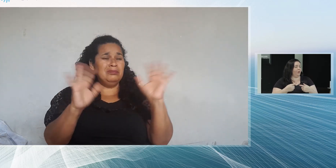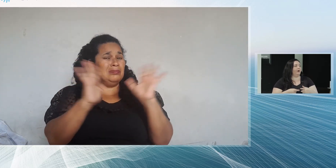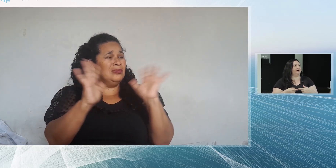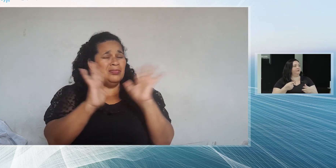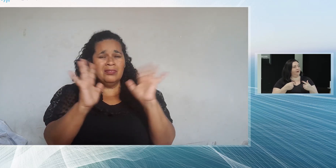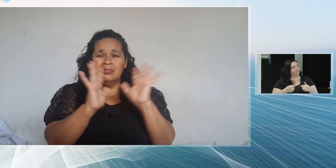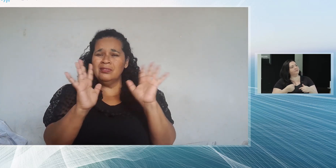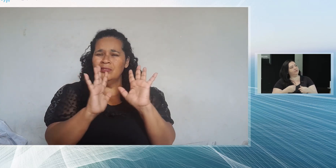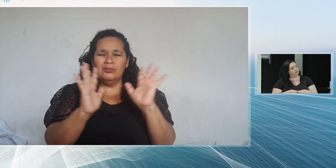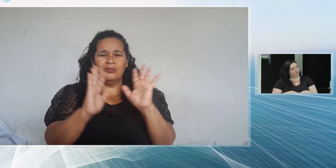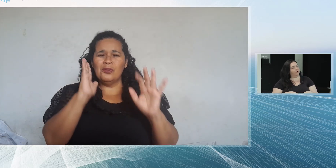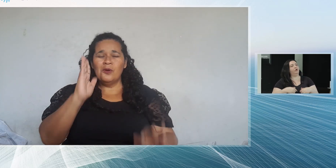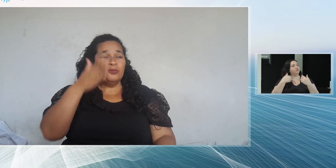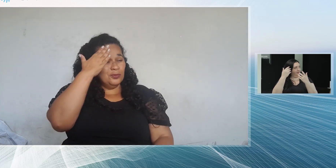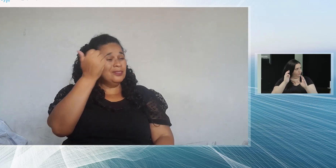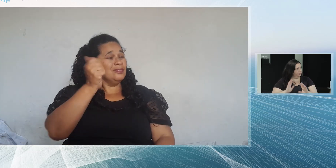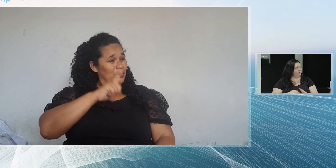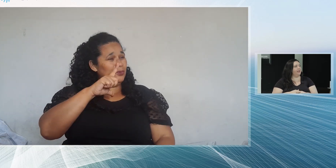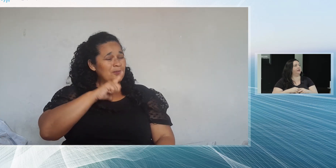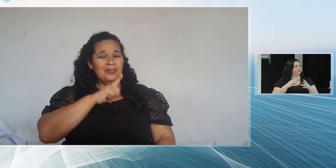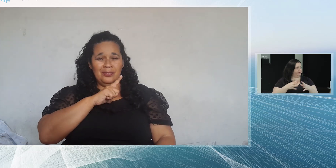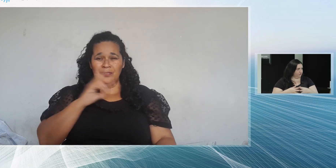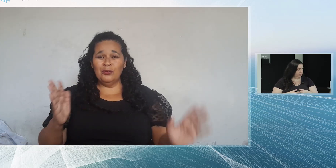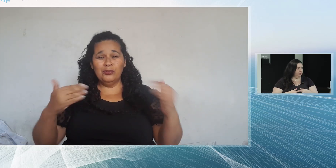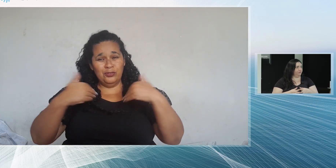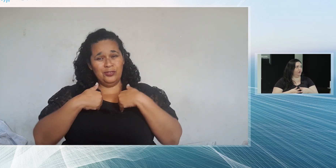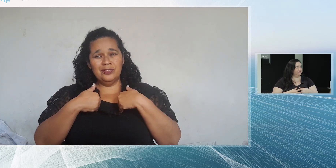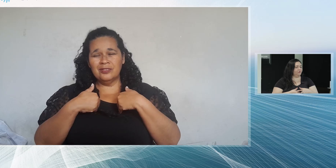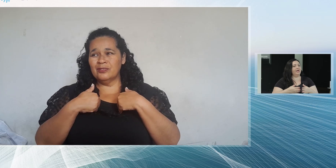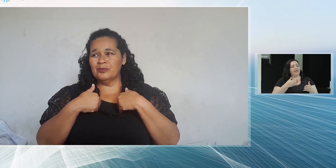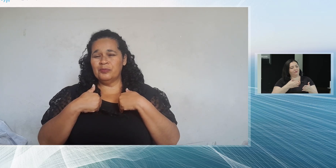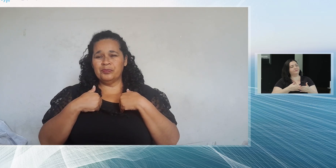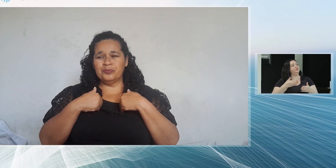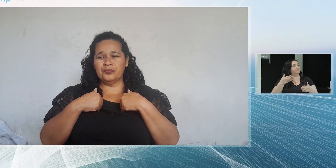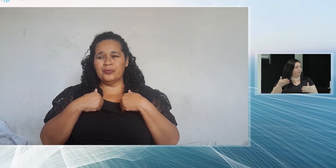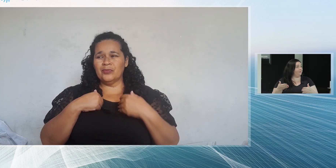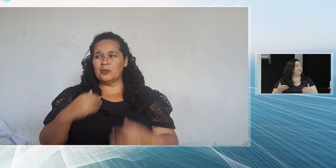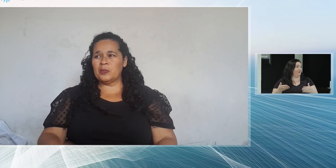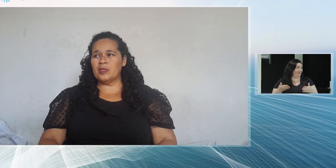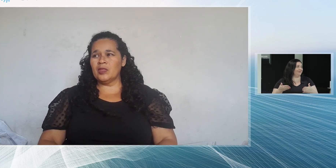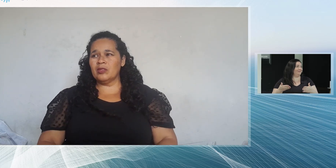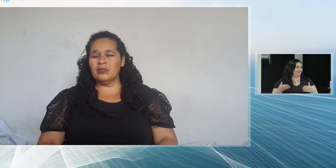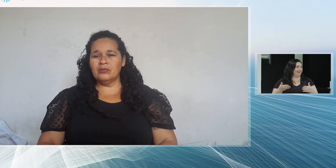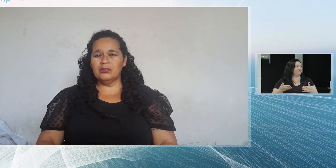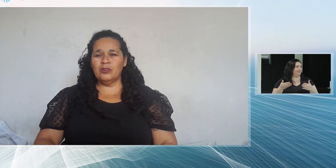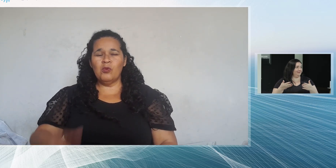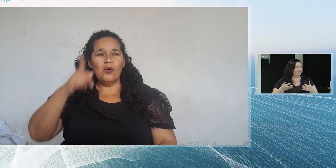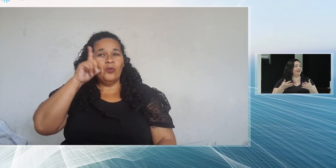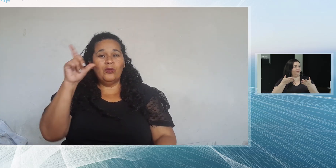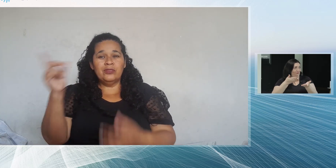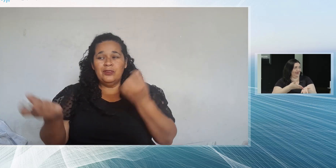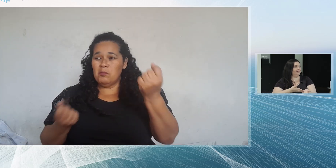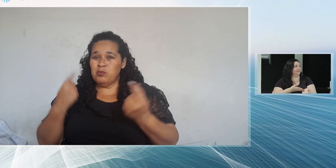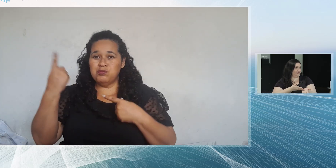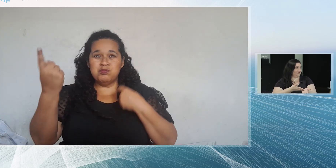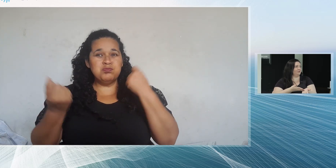rotativos. Quando ela conseguiu o diagnóstico, ela voltou no médico e fechou o diagnóstico, ela conseguiu ter um emprego melhor, né, de entender